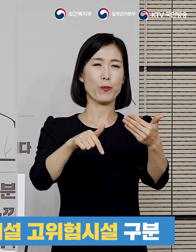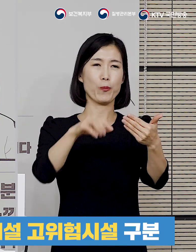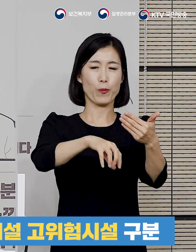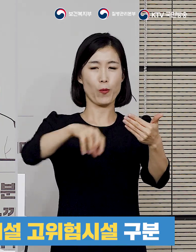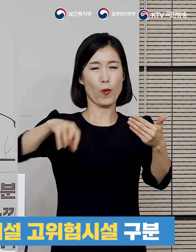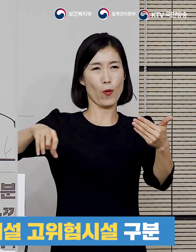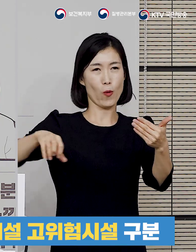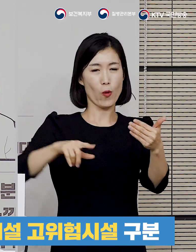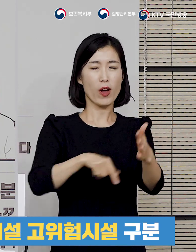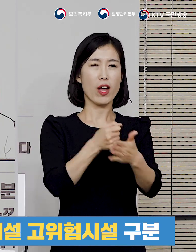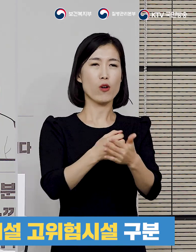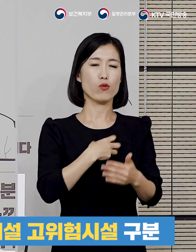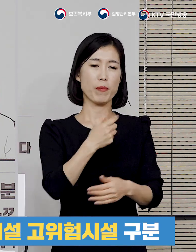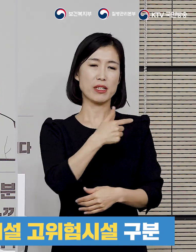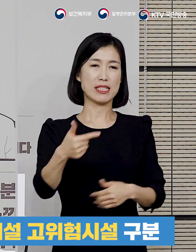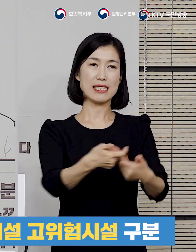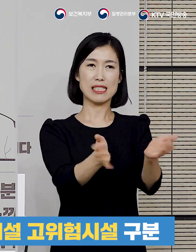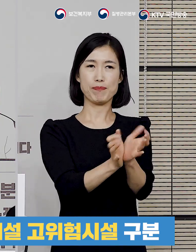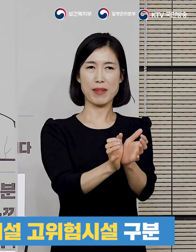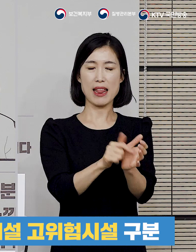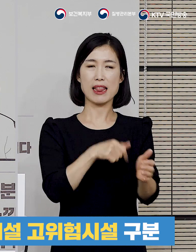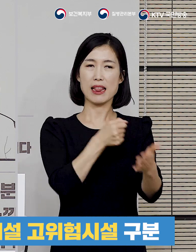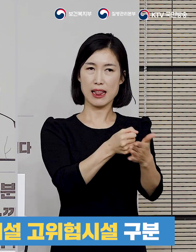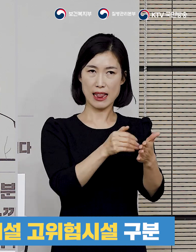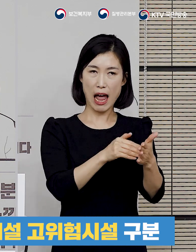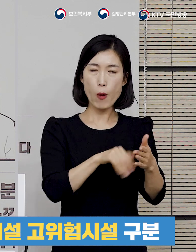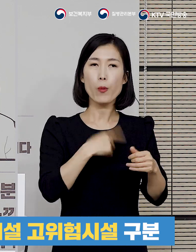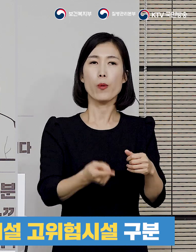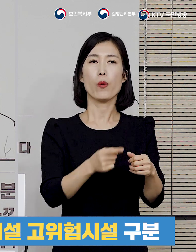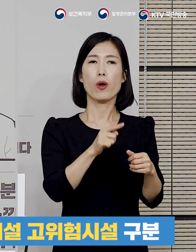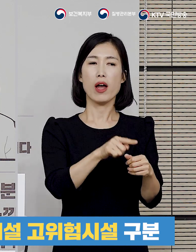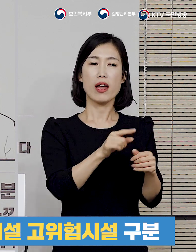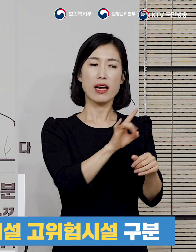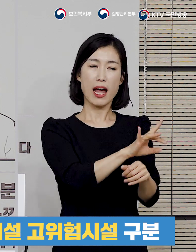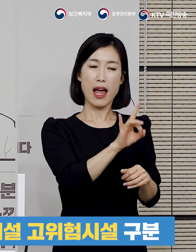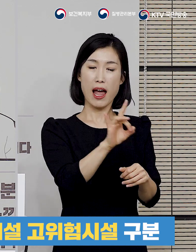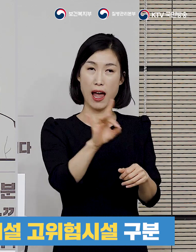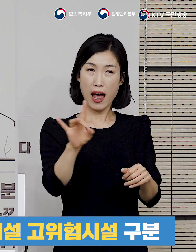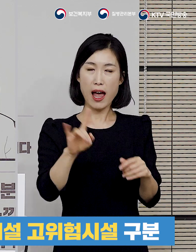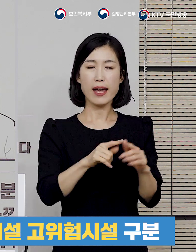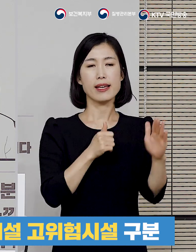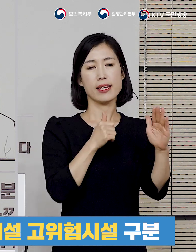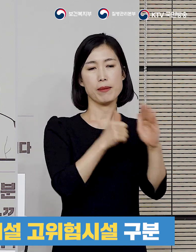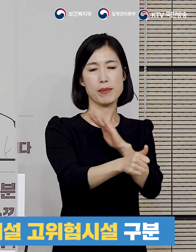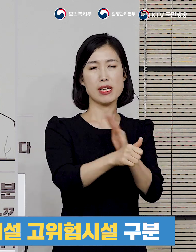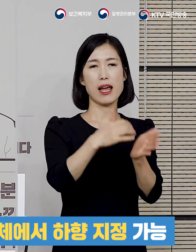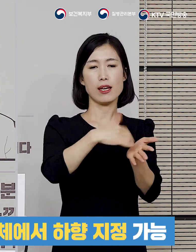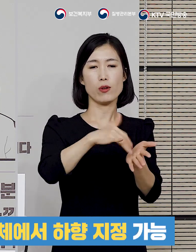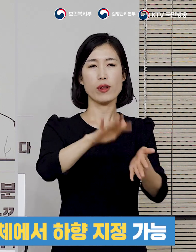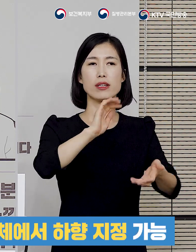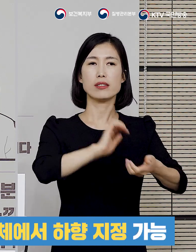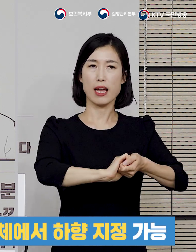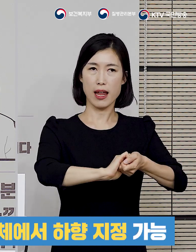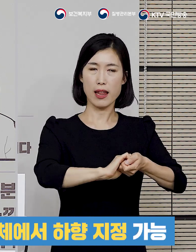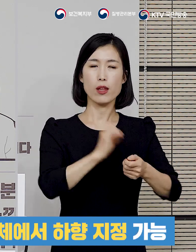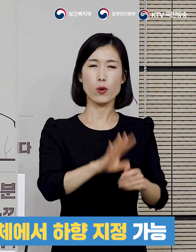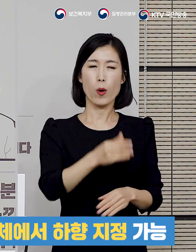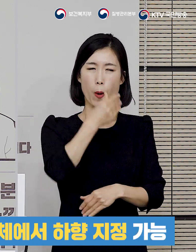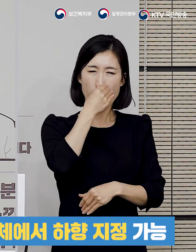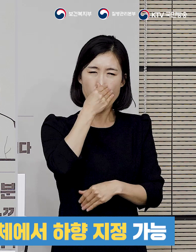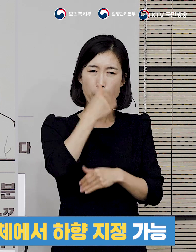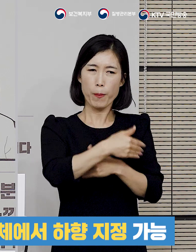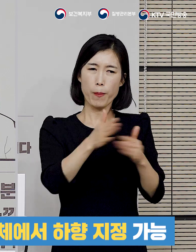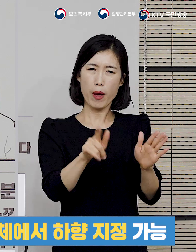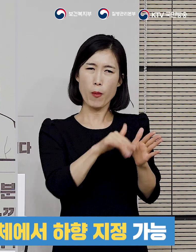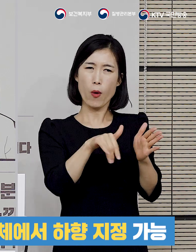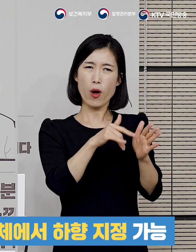같은 9개 시설을 고위험 시설로 구분하되 각 시설별로 입장 인원 제한